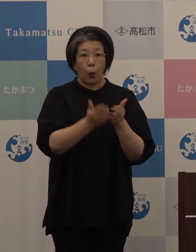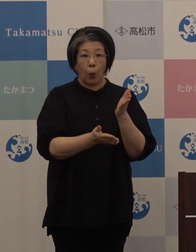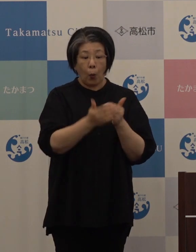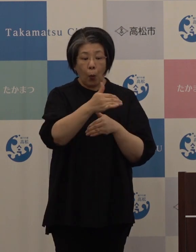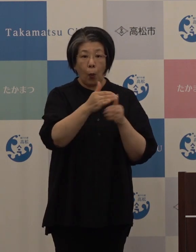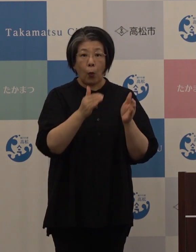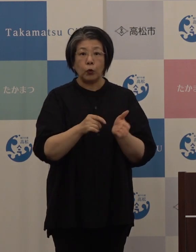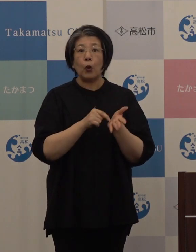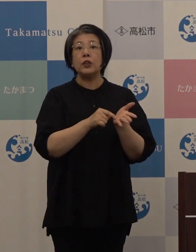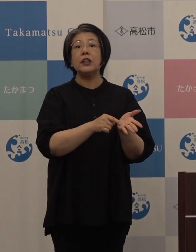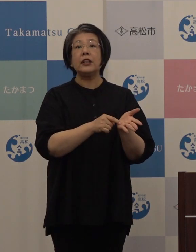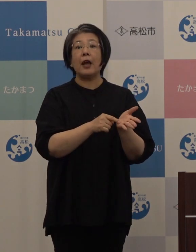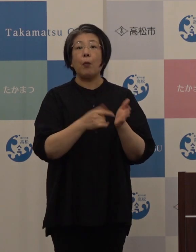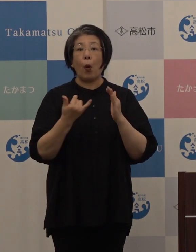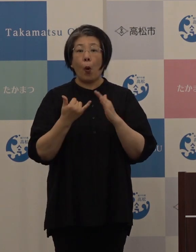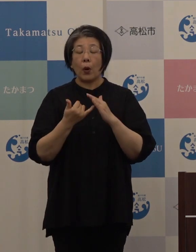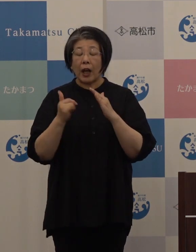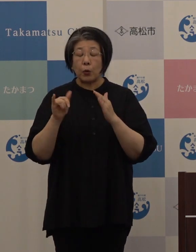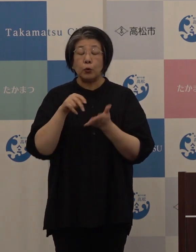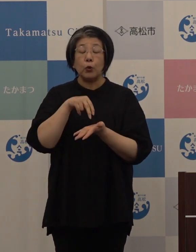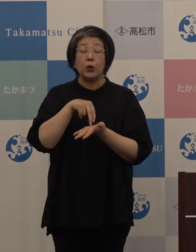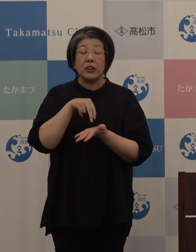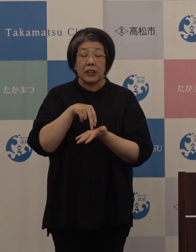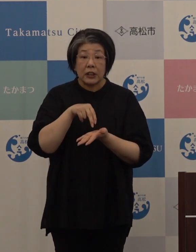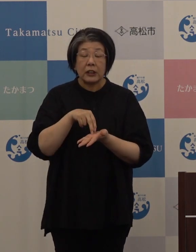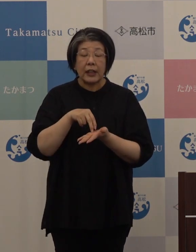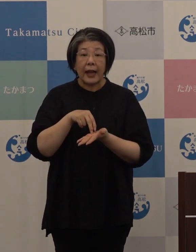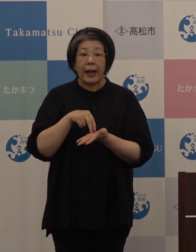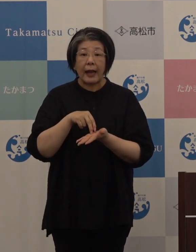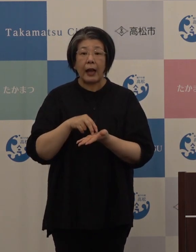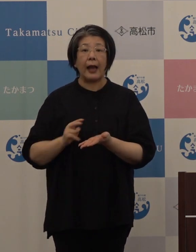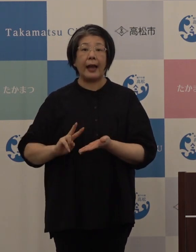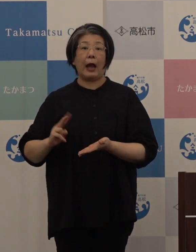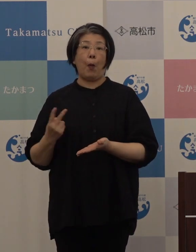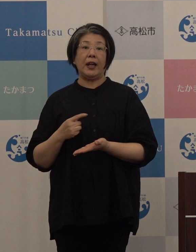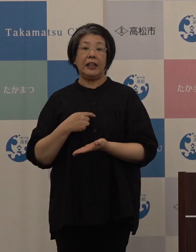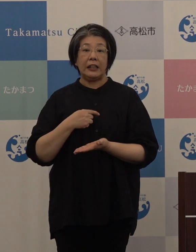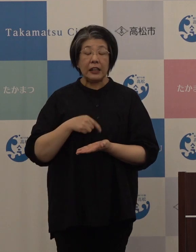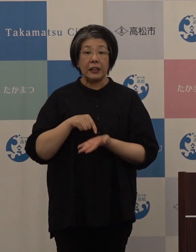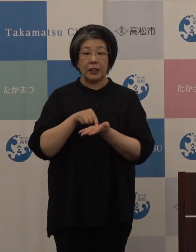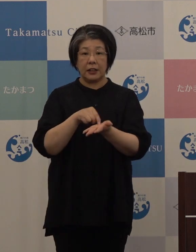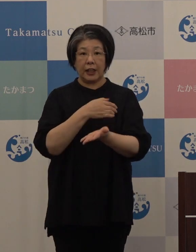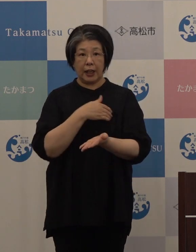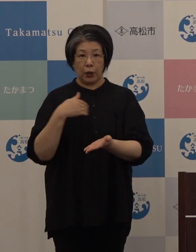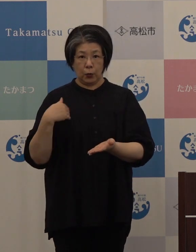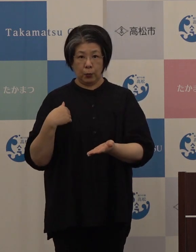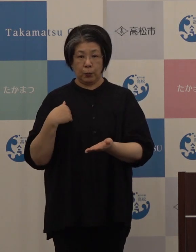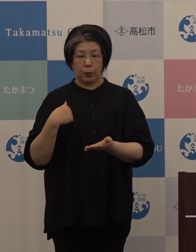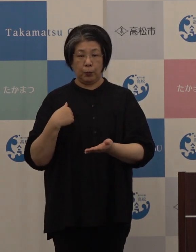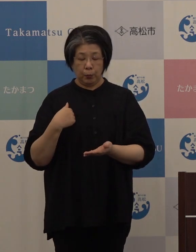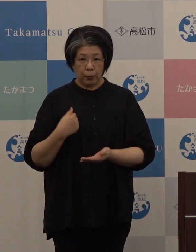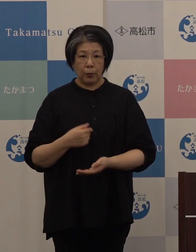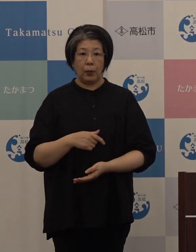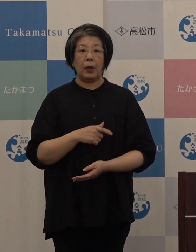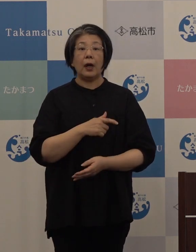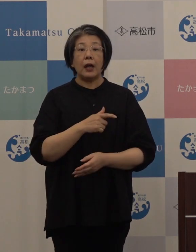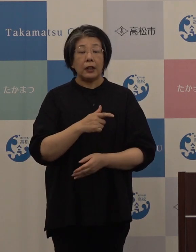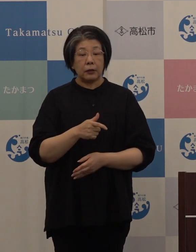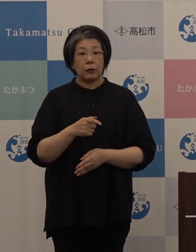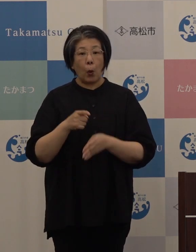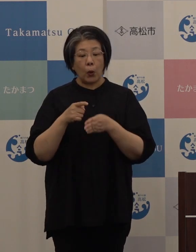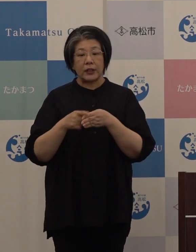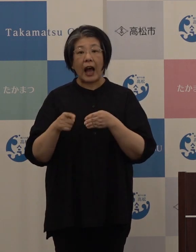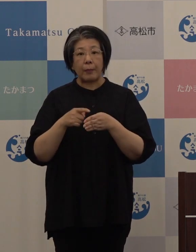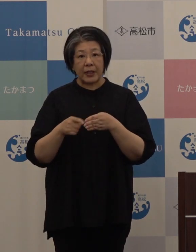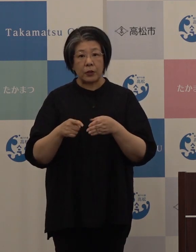が家族としてできるようになるということでございます。私といたしましては、今後とも利用可能となる行政サービスを